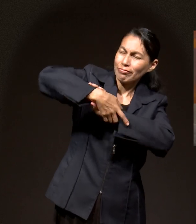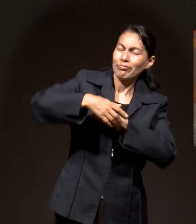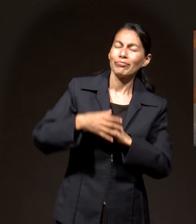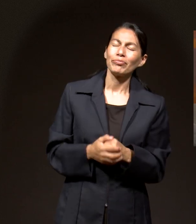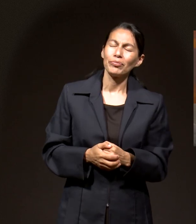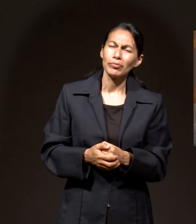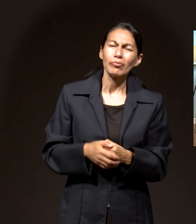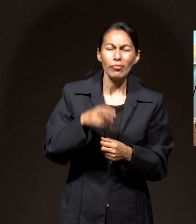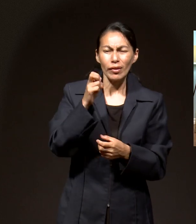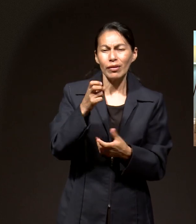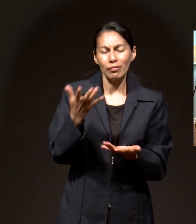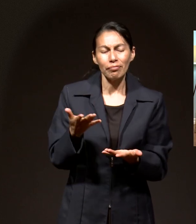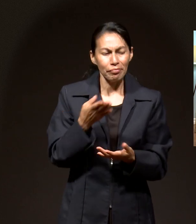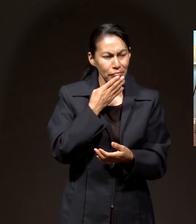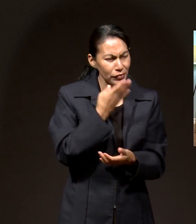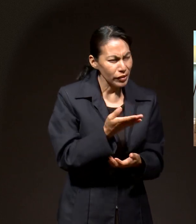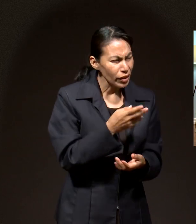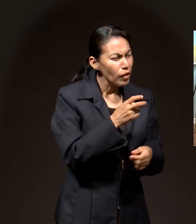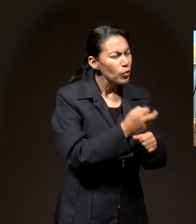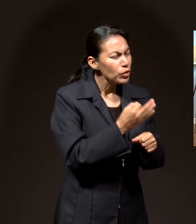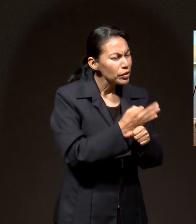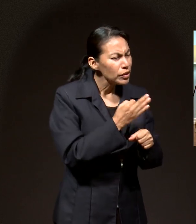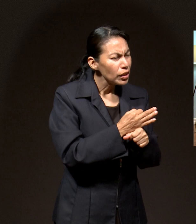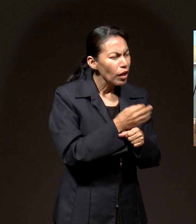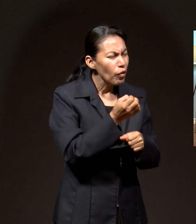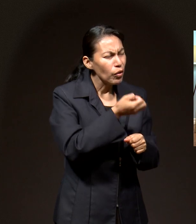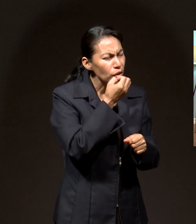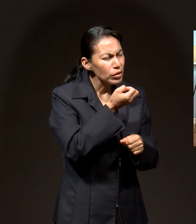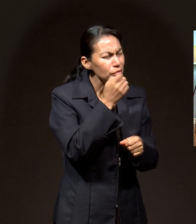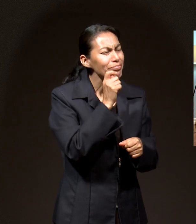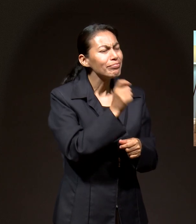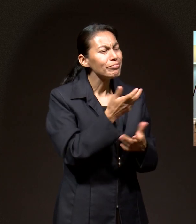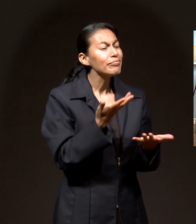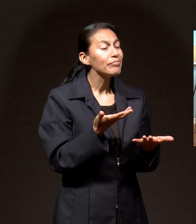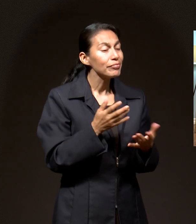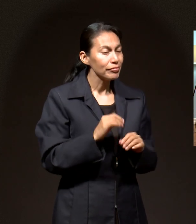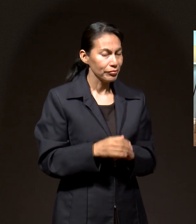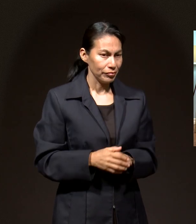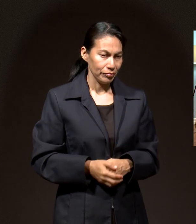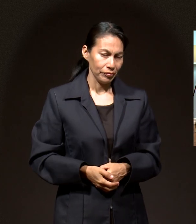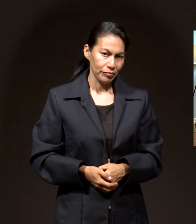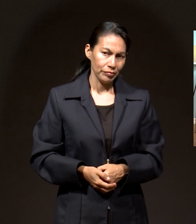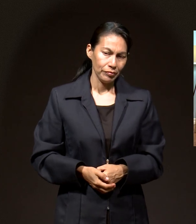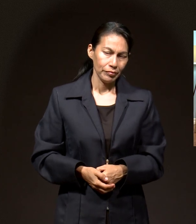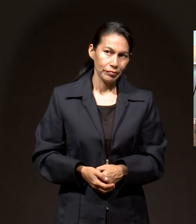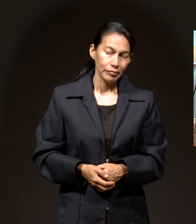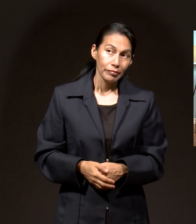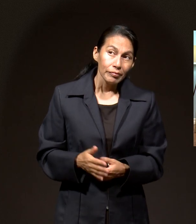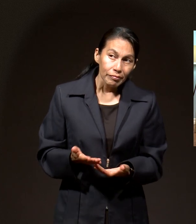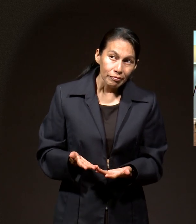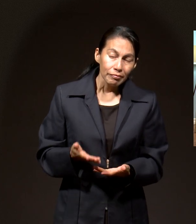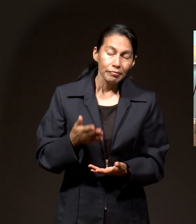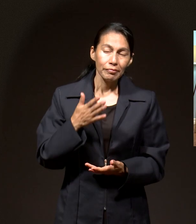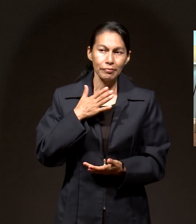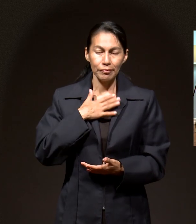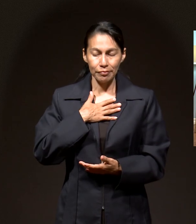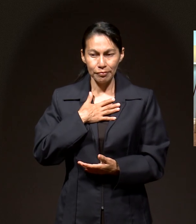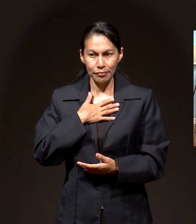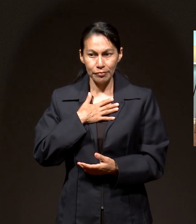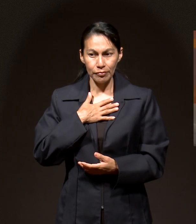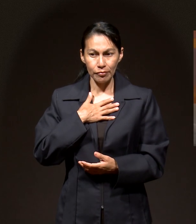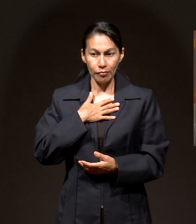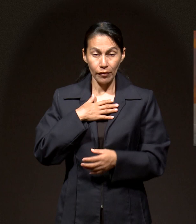de tu vida. Exactamente. ¿Y cómo ha llegado a ser ahora la oración? ¿Qué concepto tienes de la oración ahora? Pues